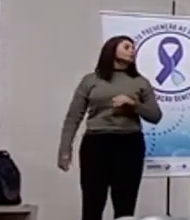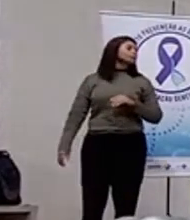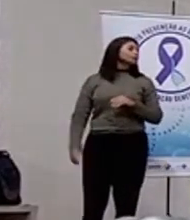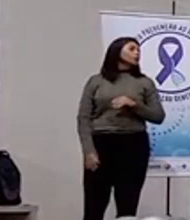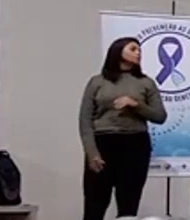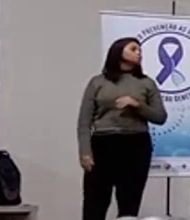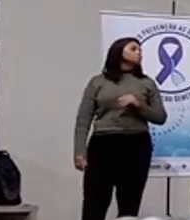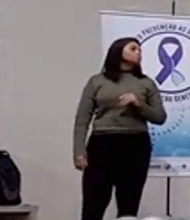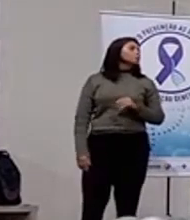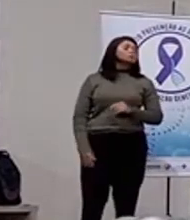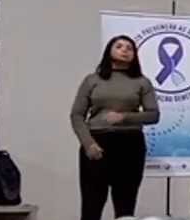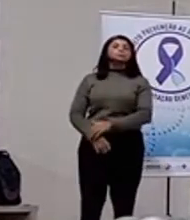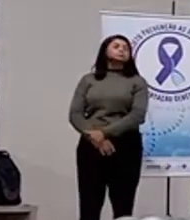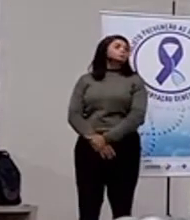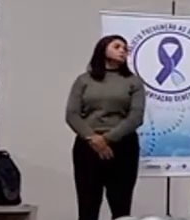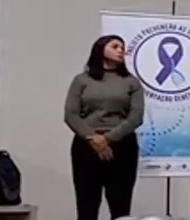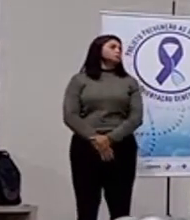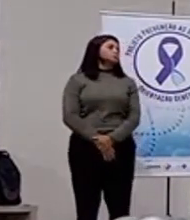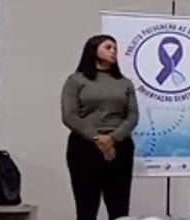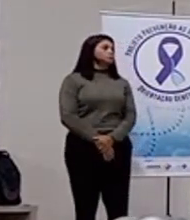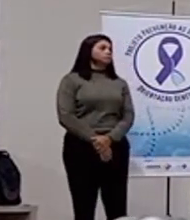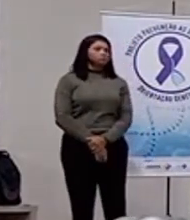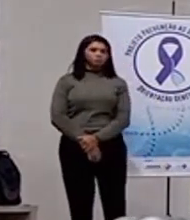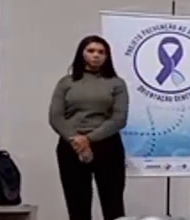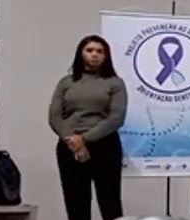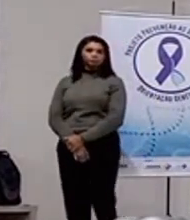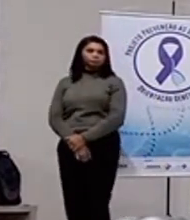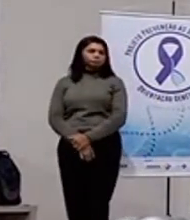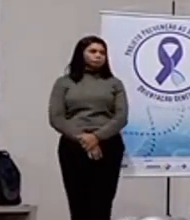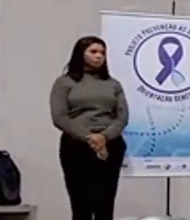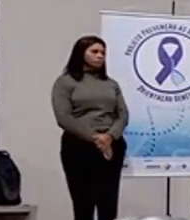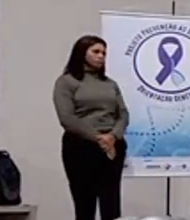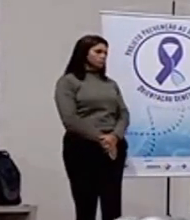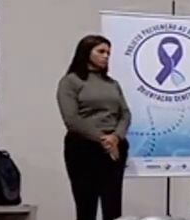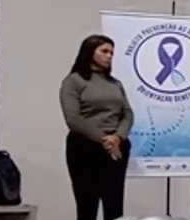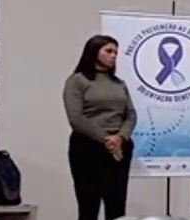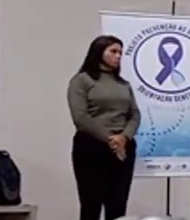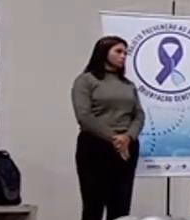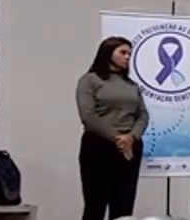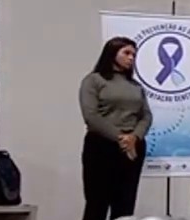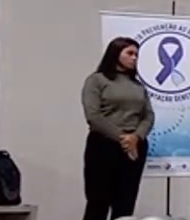Você falar que do outro lado tem o bebedouro também, né? Mas só no final, né?